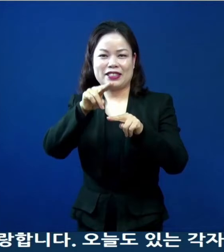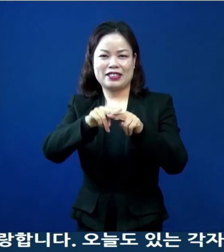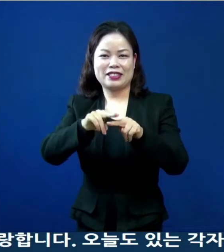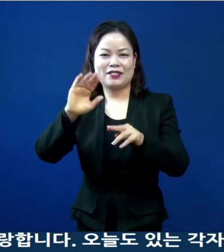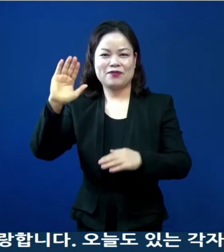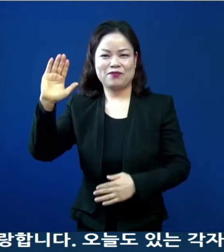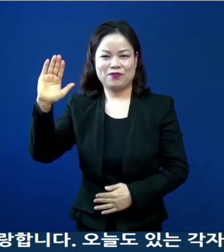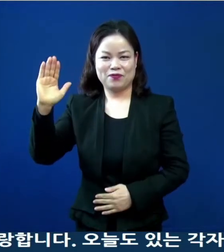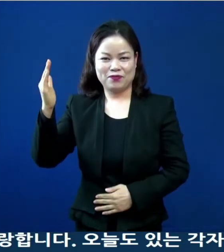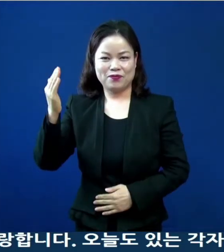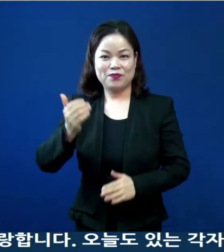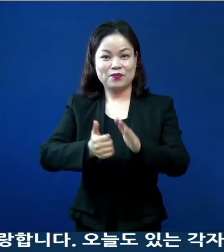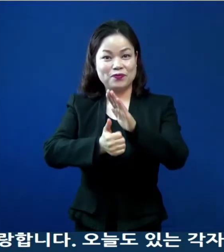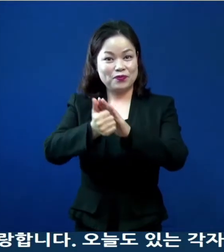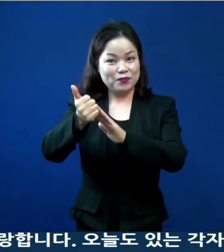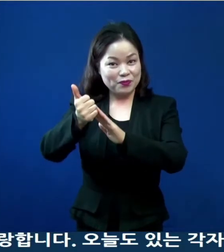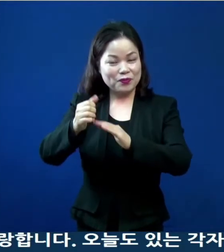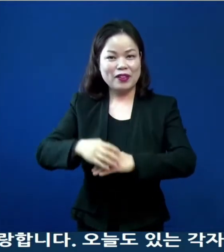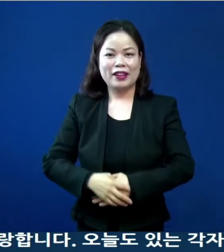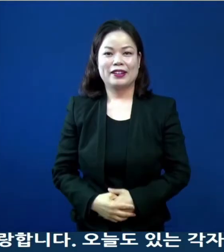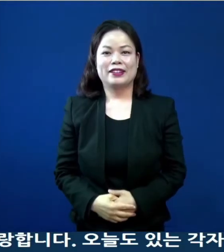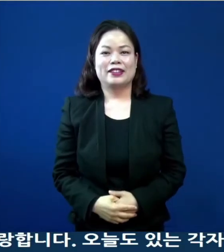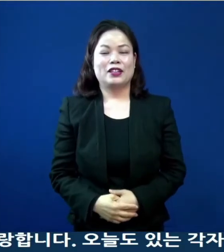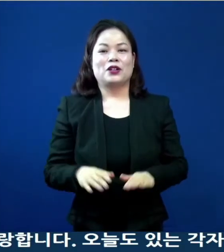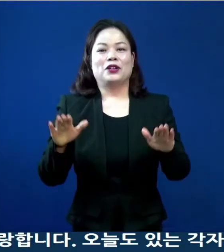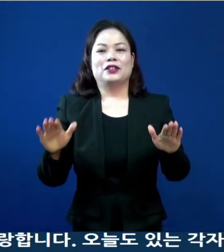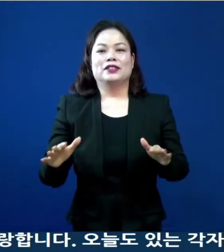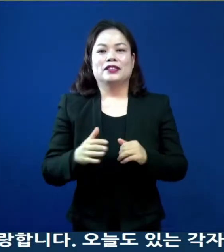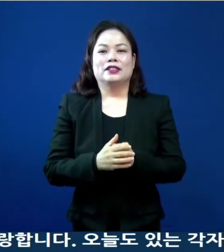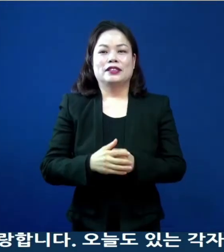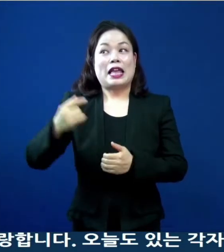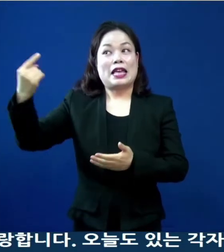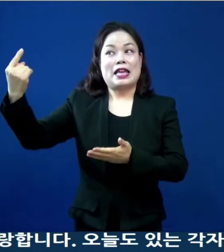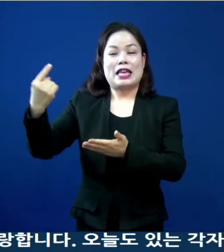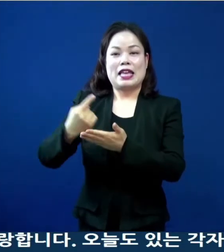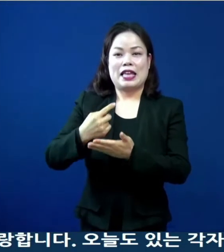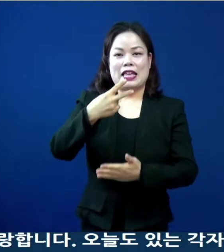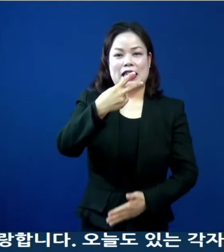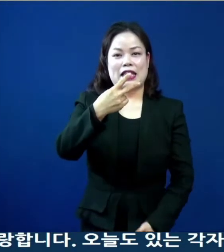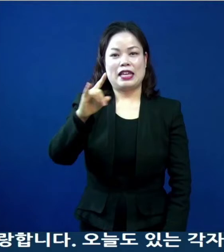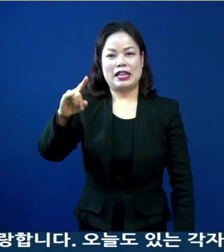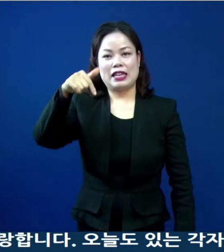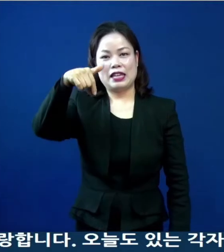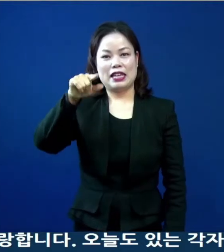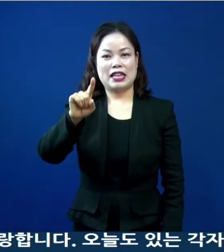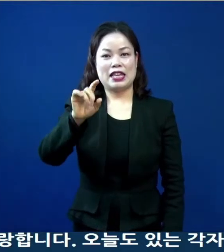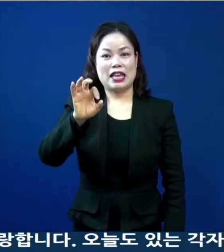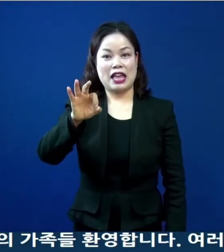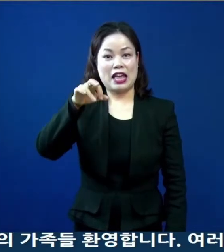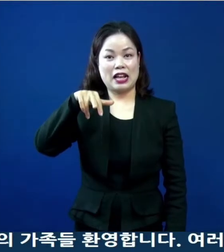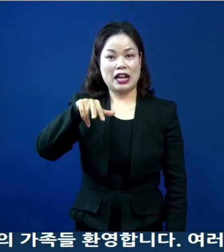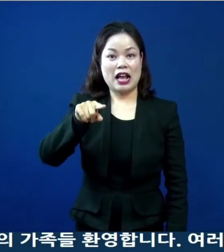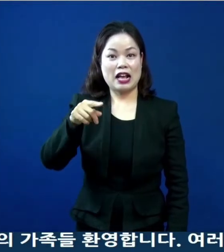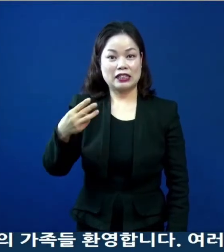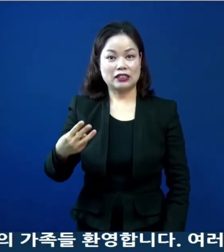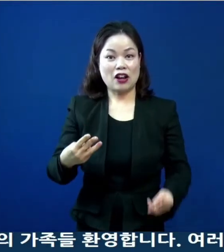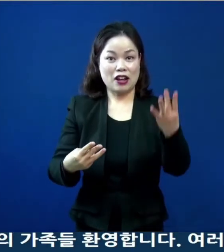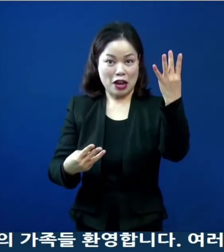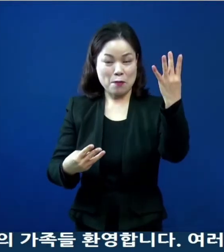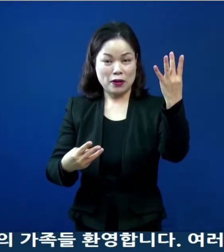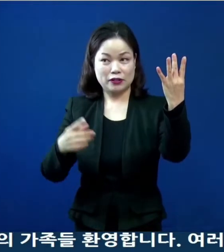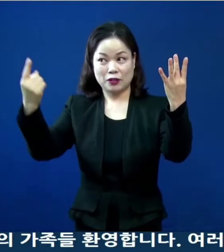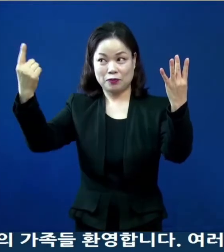될 것을 소망합니다. 오늘은 대강절 네 번째 주일입니다.